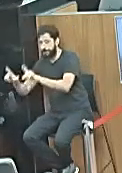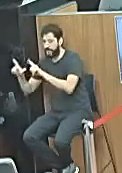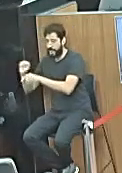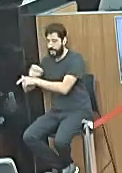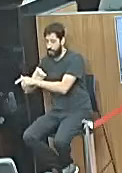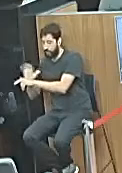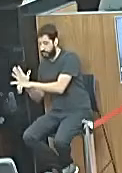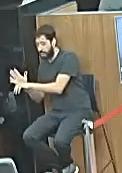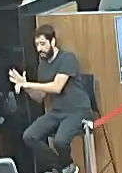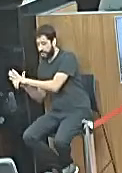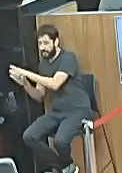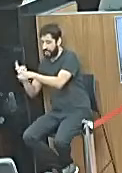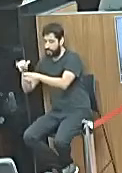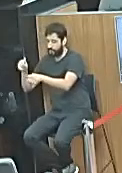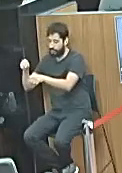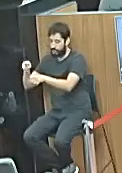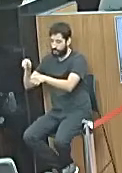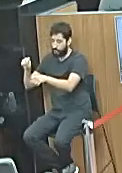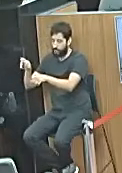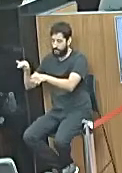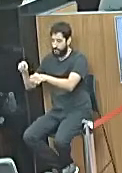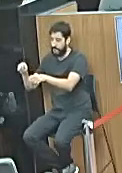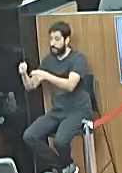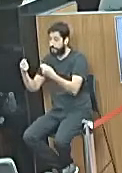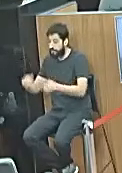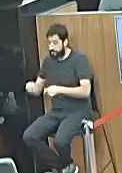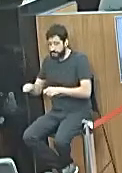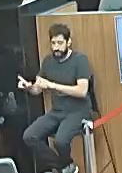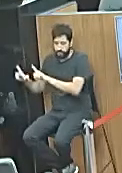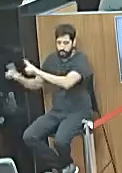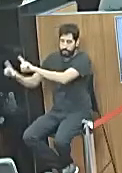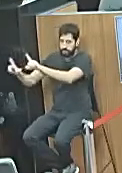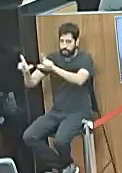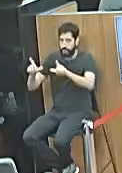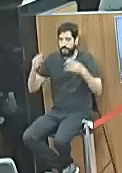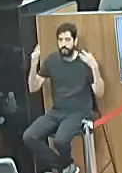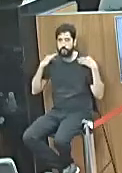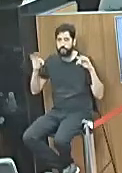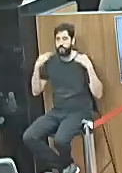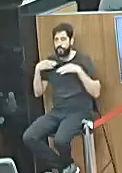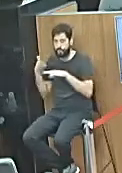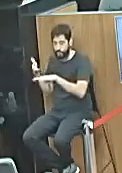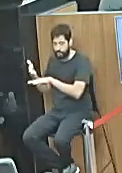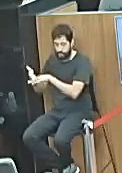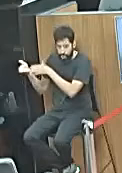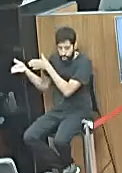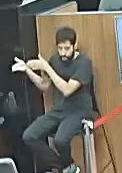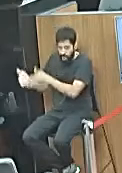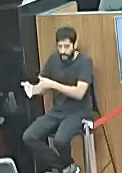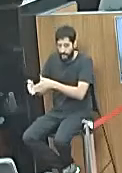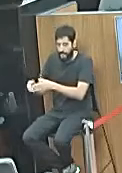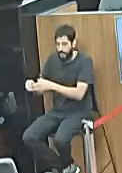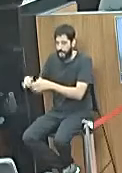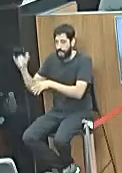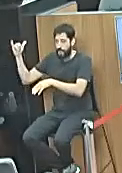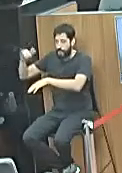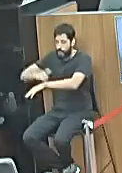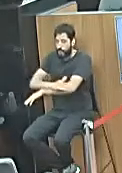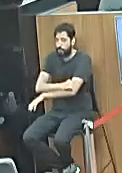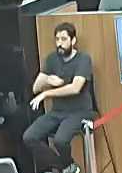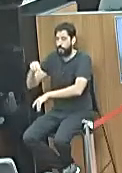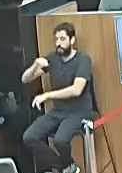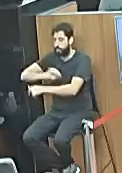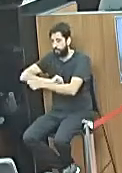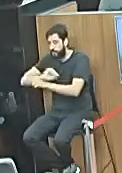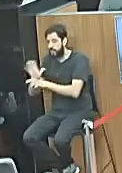januária oita karam be então é preciso ir mais alto isso vai chegar por montes claros no aeroporto de montes claros nós temos que pensar